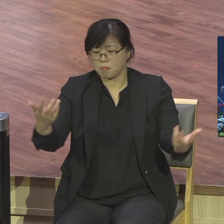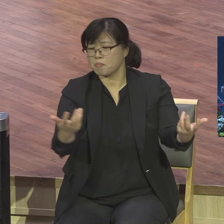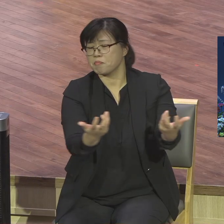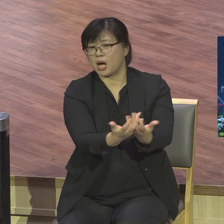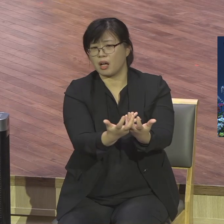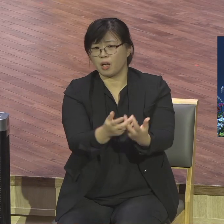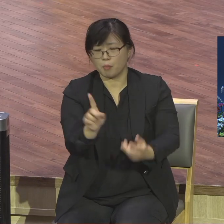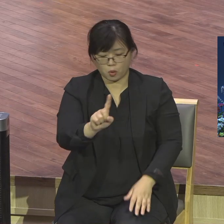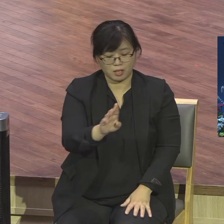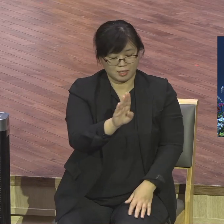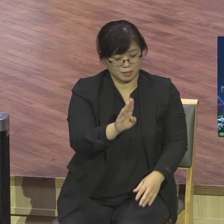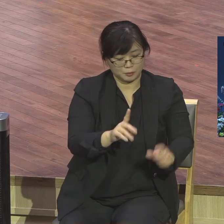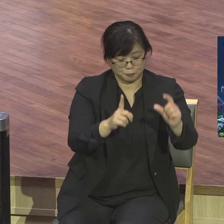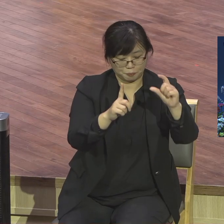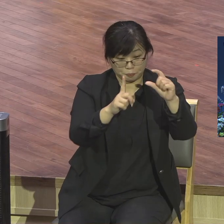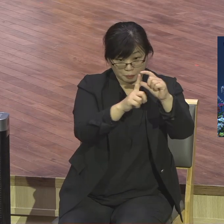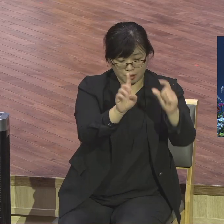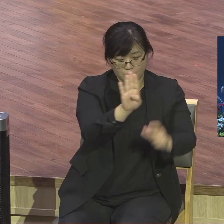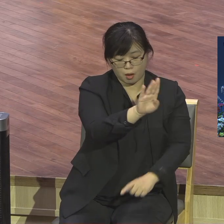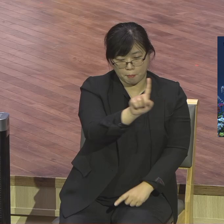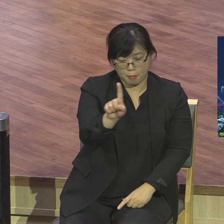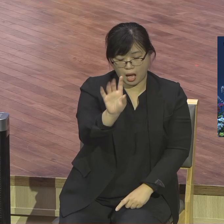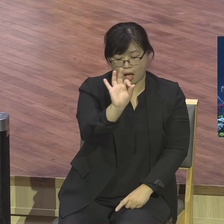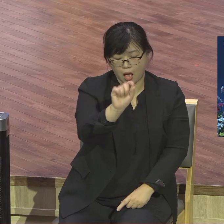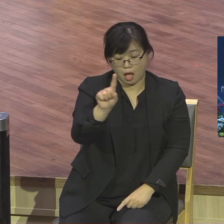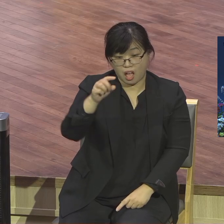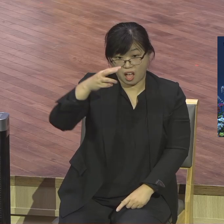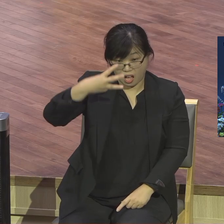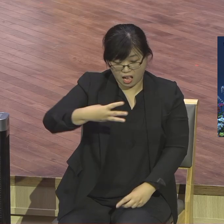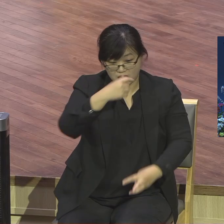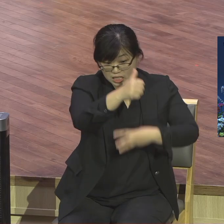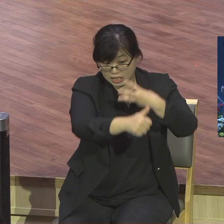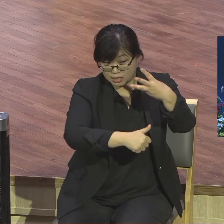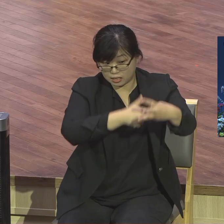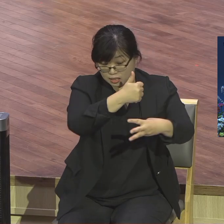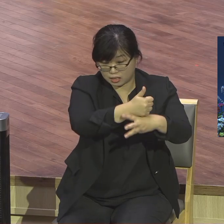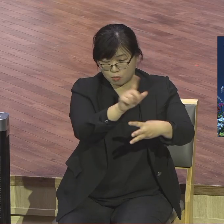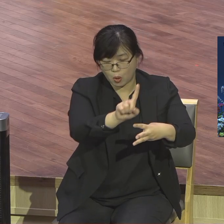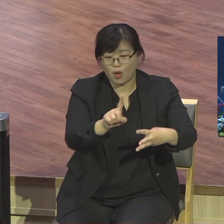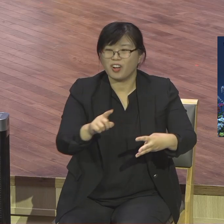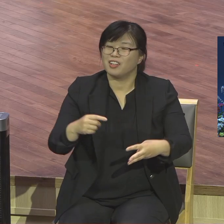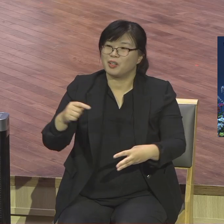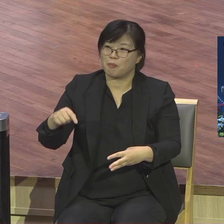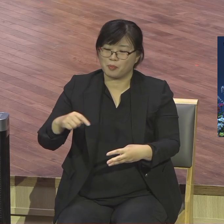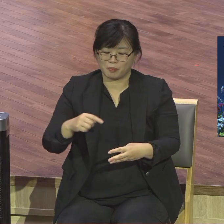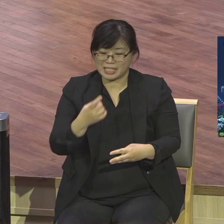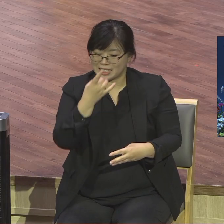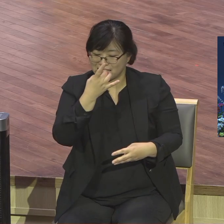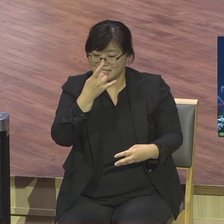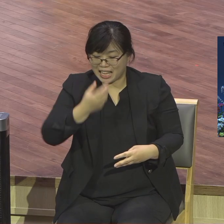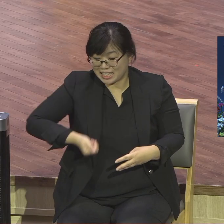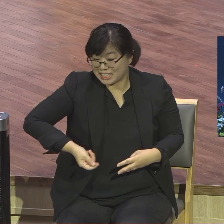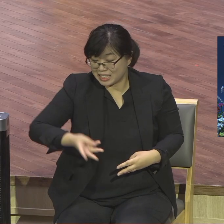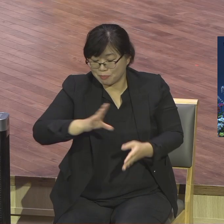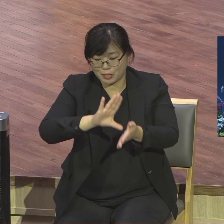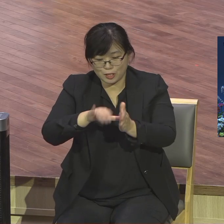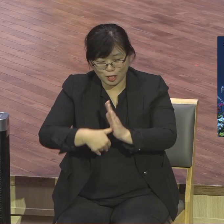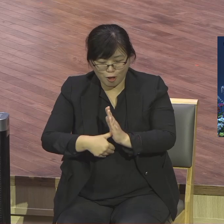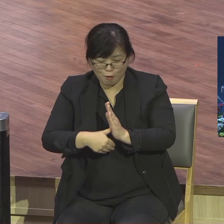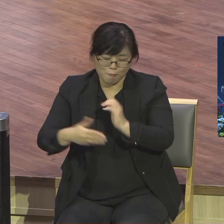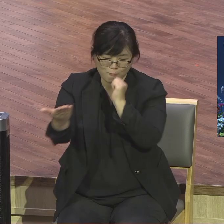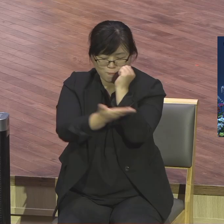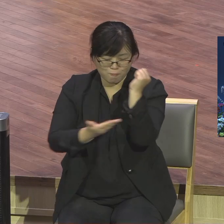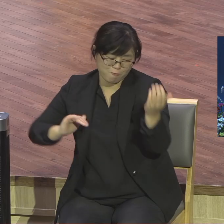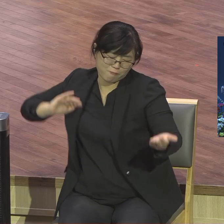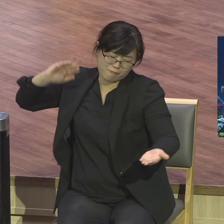풍류를 준다. 우리에게 풍류를 갖도다 준다라고 하는 농경의 신이에요. 발과 아세라가.